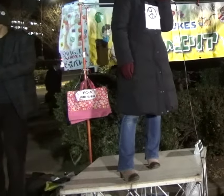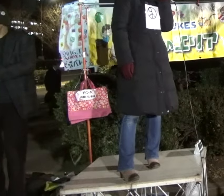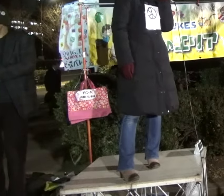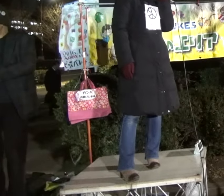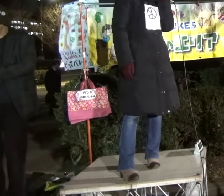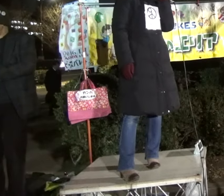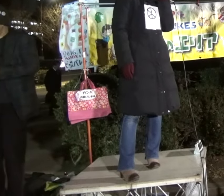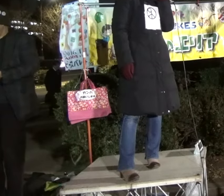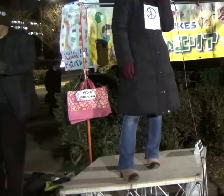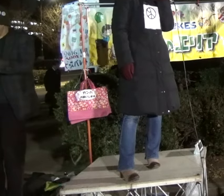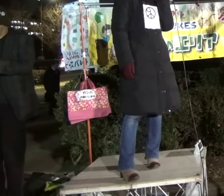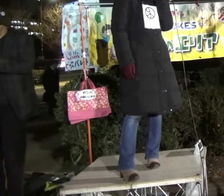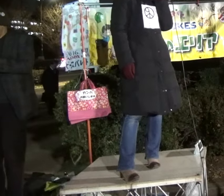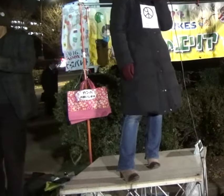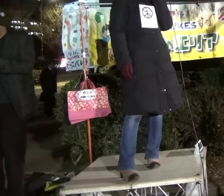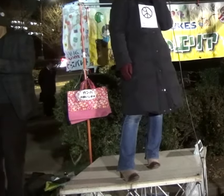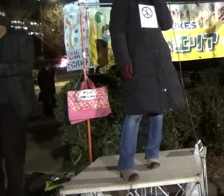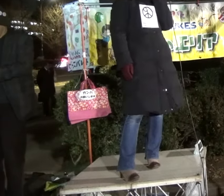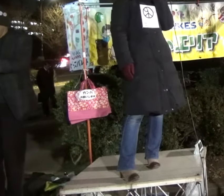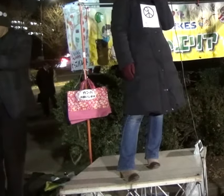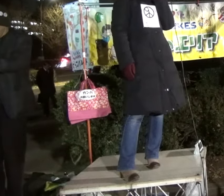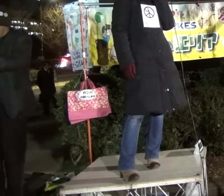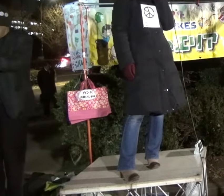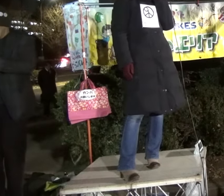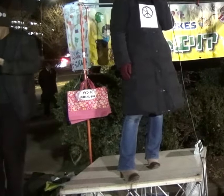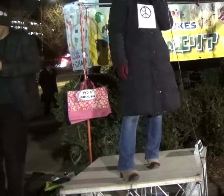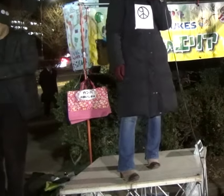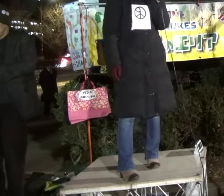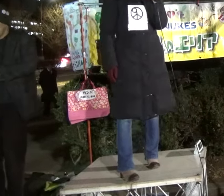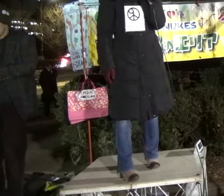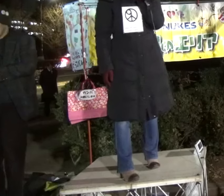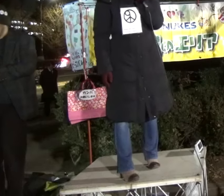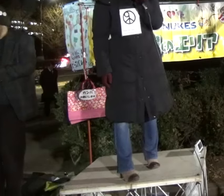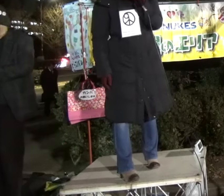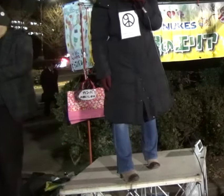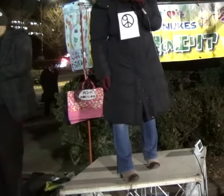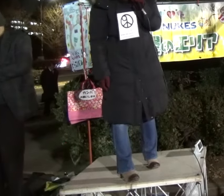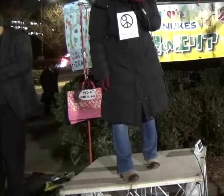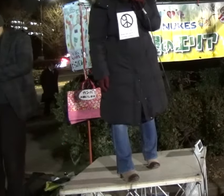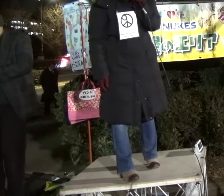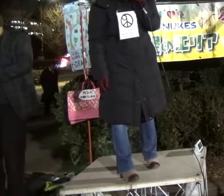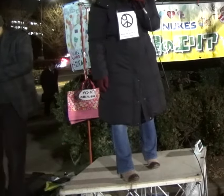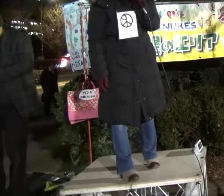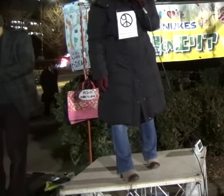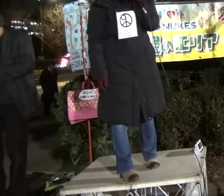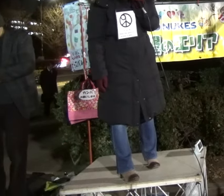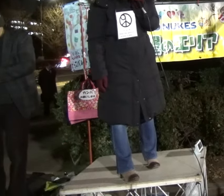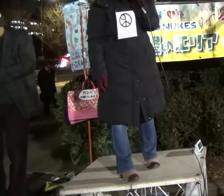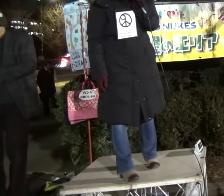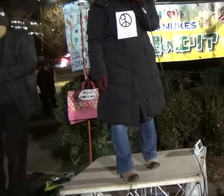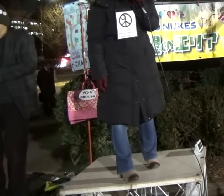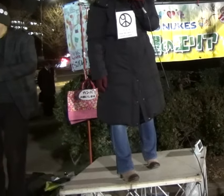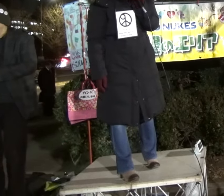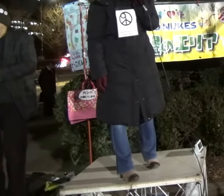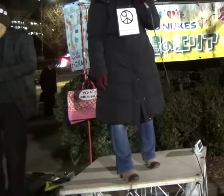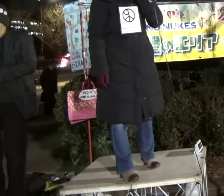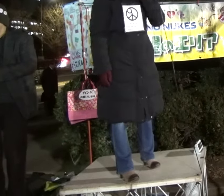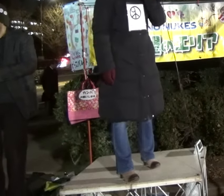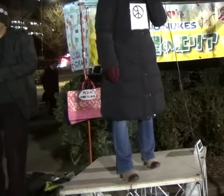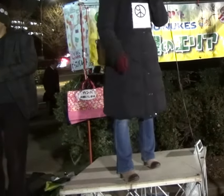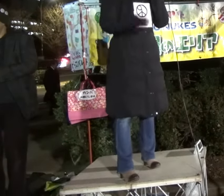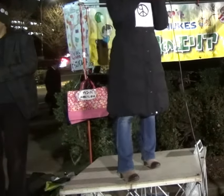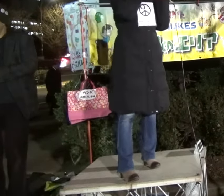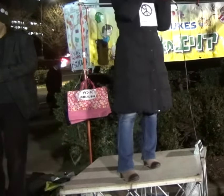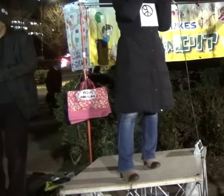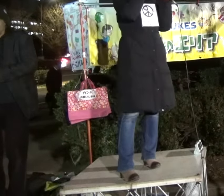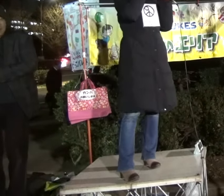誕生日のお祝いをちょっと、 はい、あら、いいじゃないですか、 はい、消えもんですね、消えもん。 消え もん